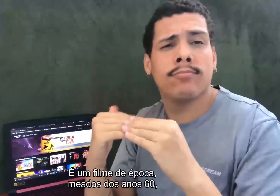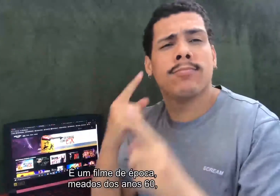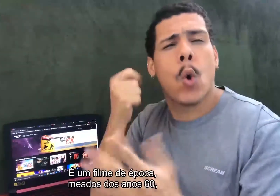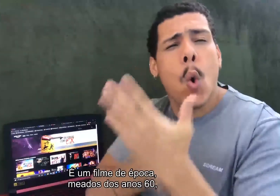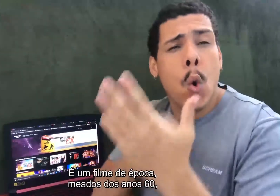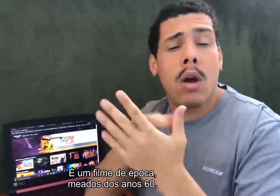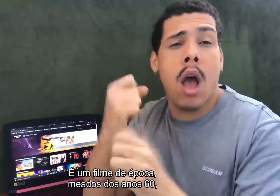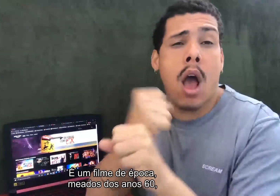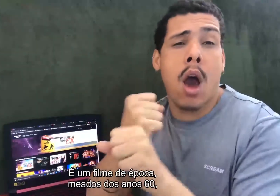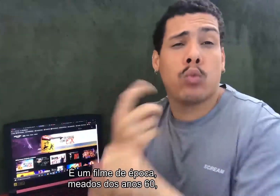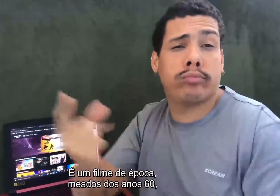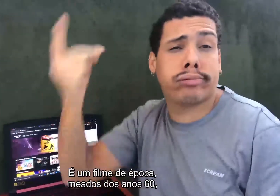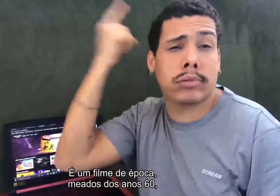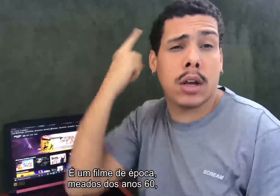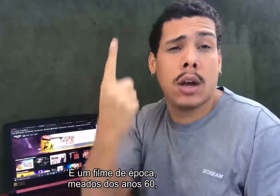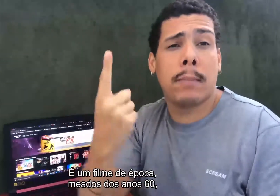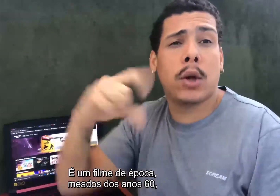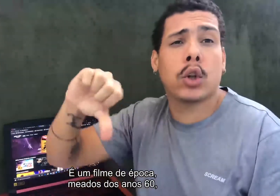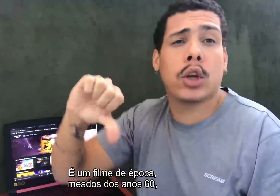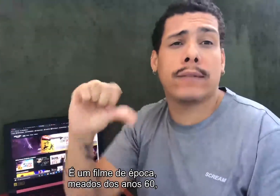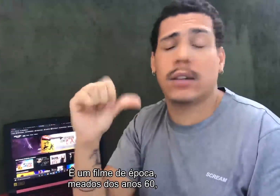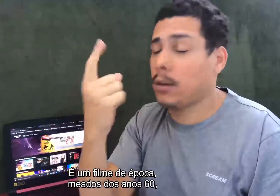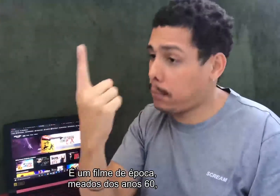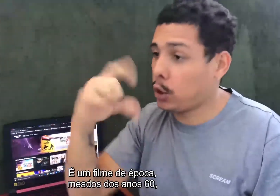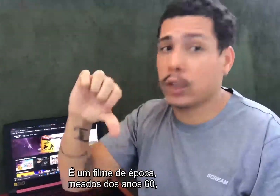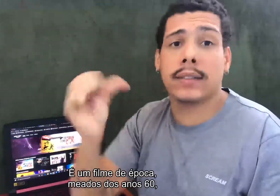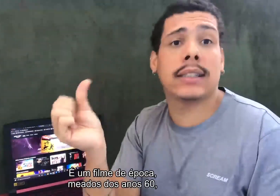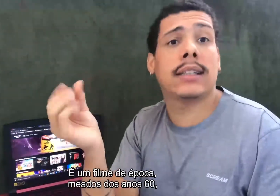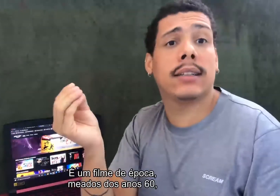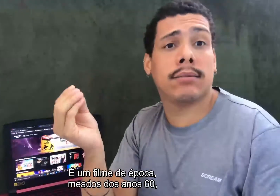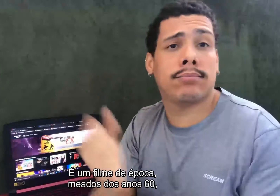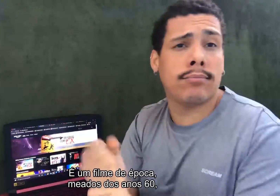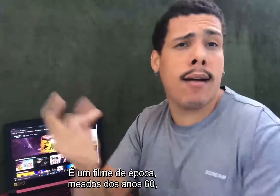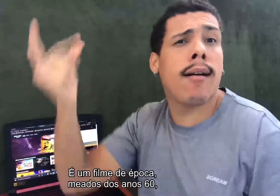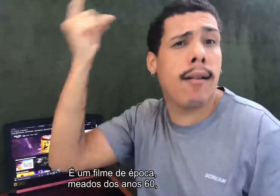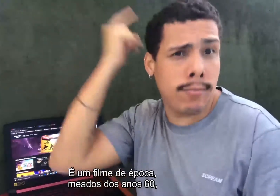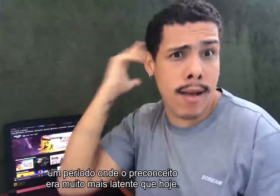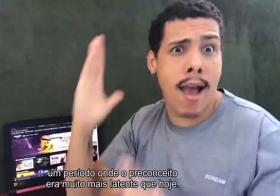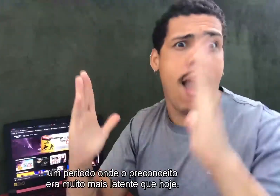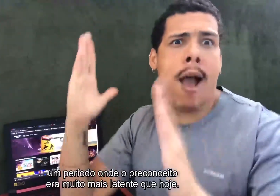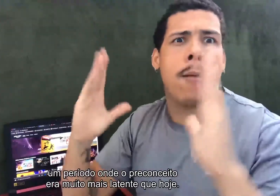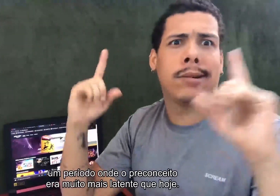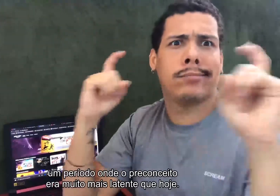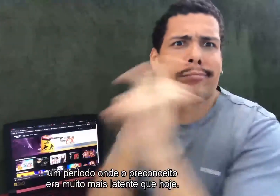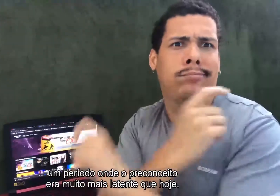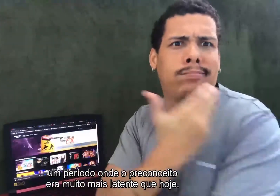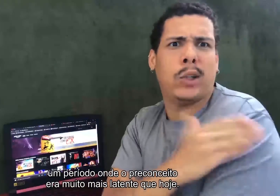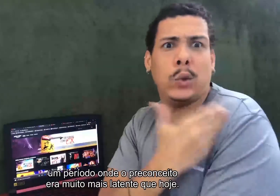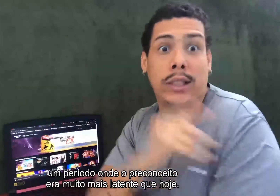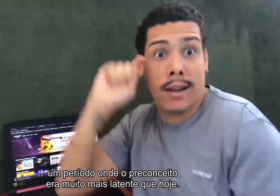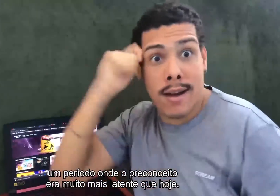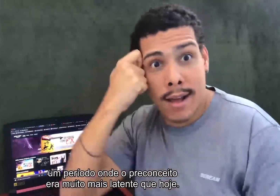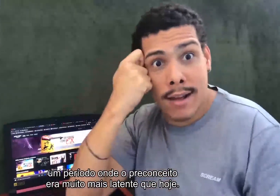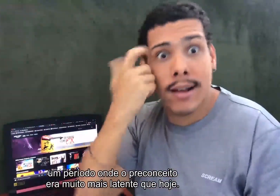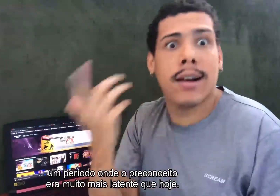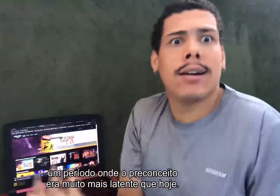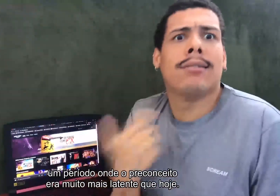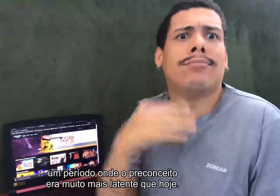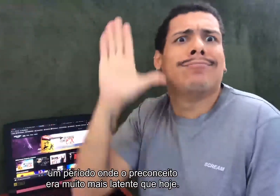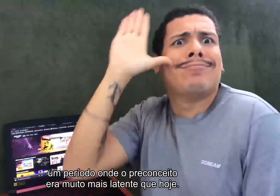É um filme de época, meados dos anos 60. Um período onde o preconceito era muito mais latente